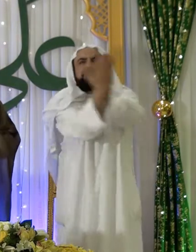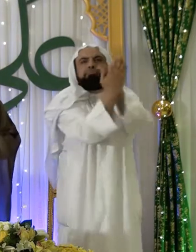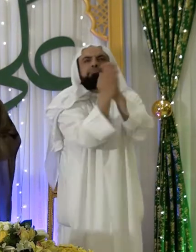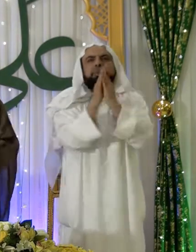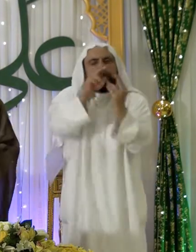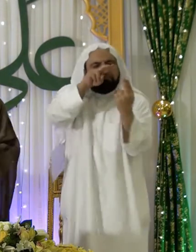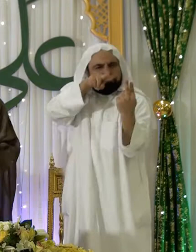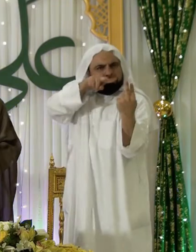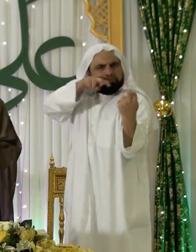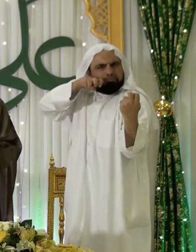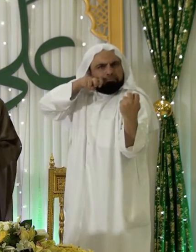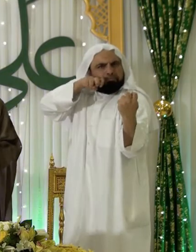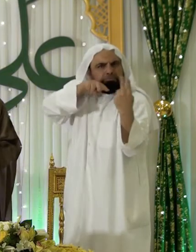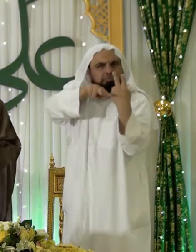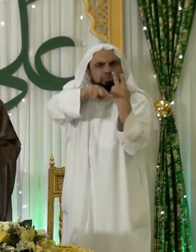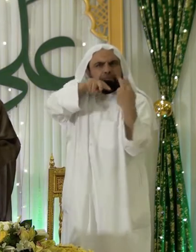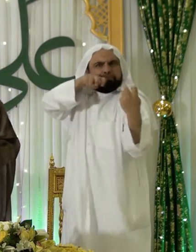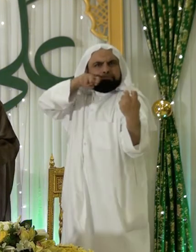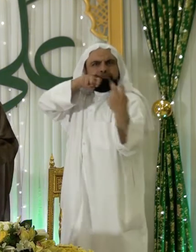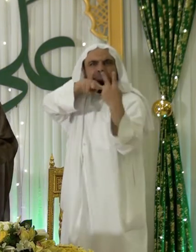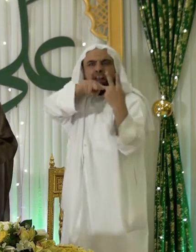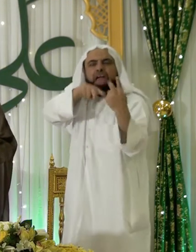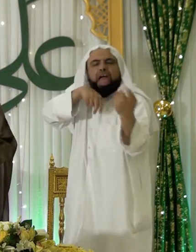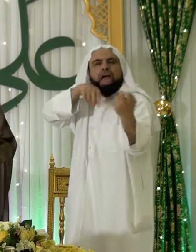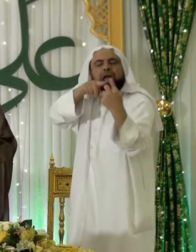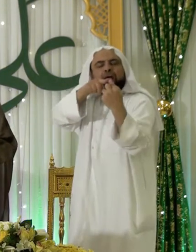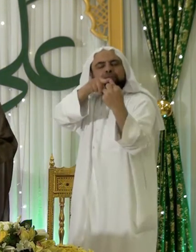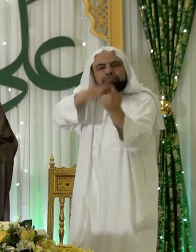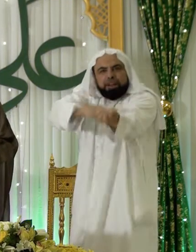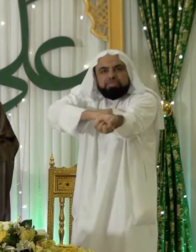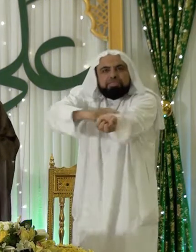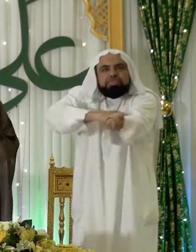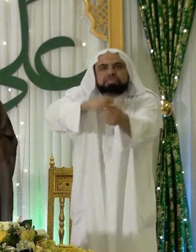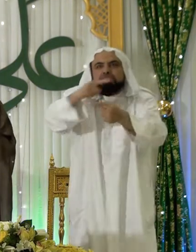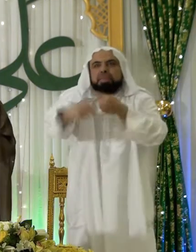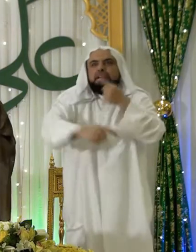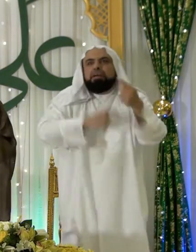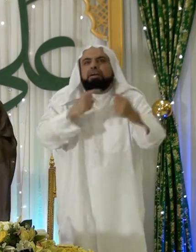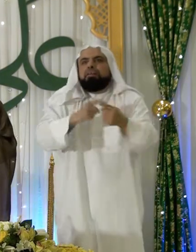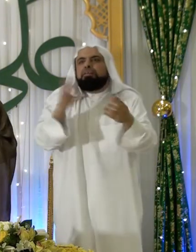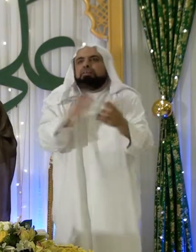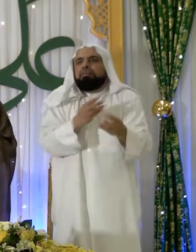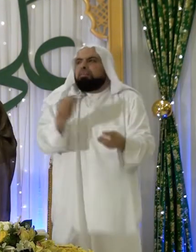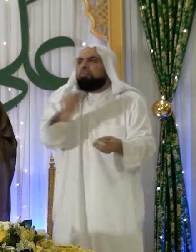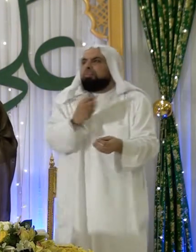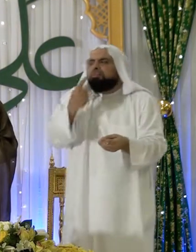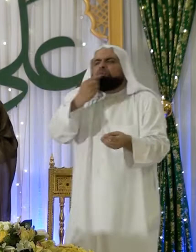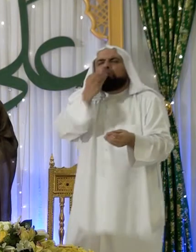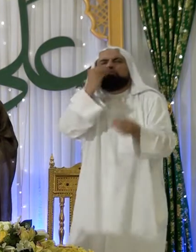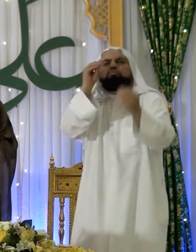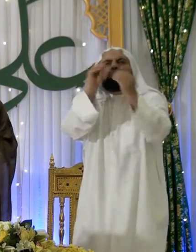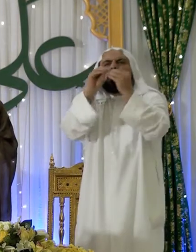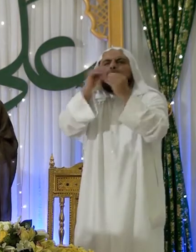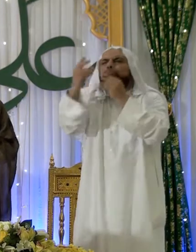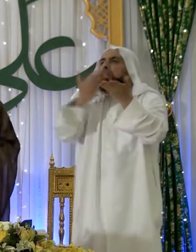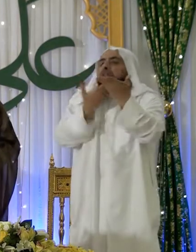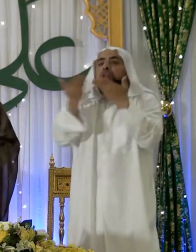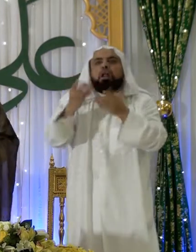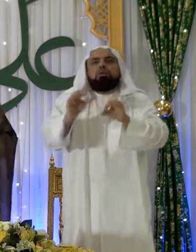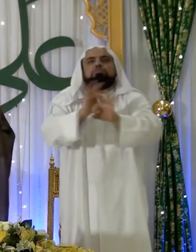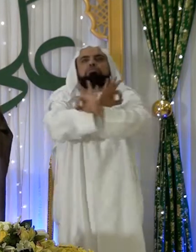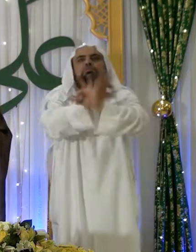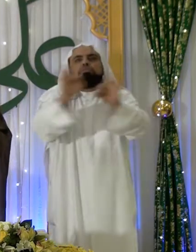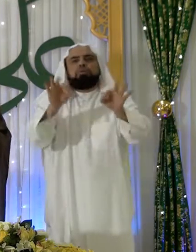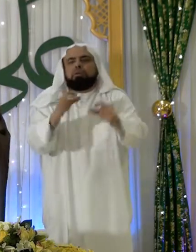ويشمني عرفه، وكان يمضغ الشيء ويلقمني،